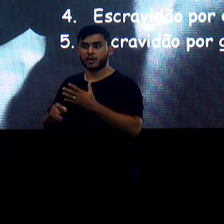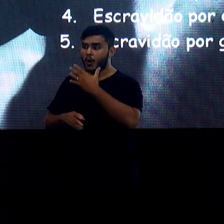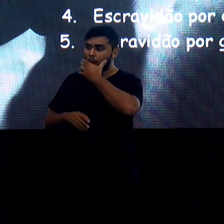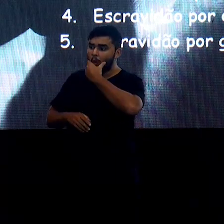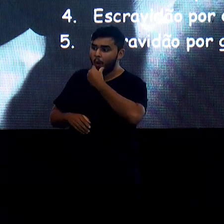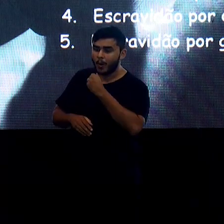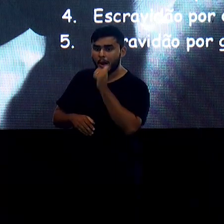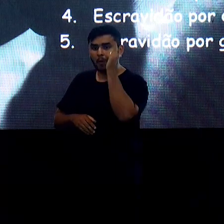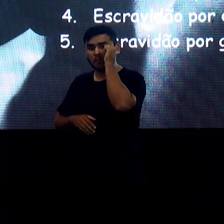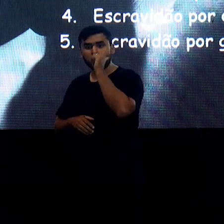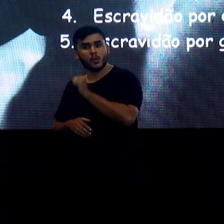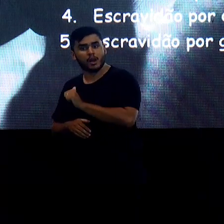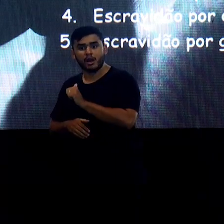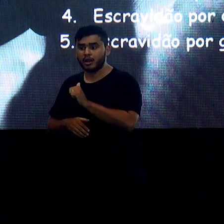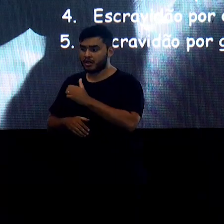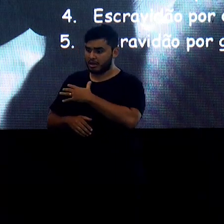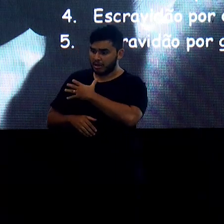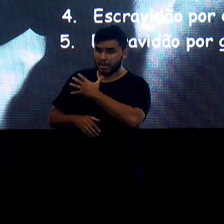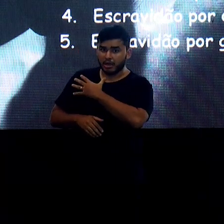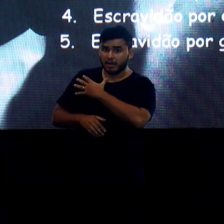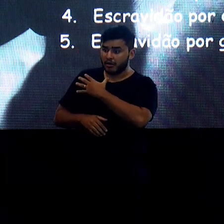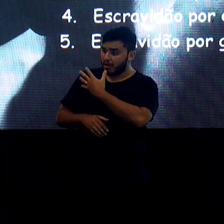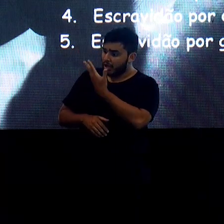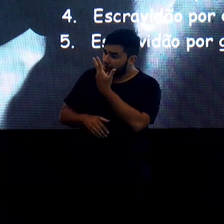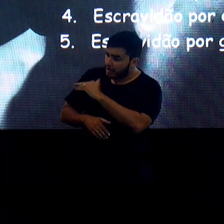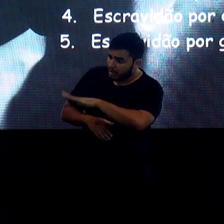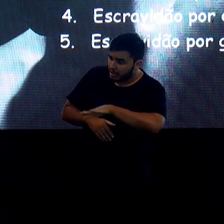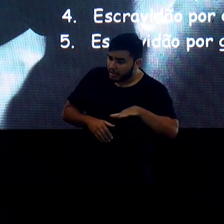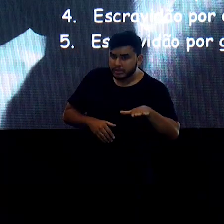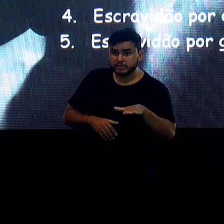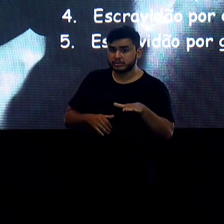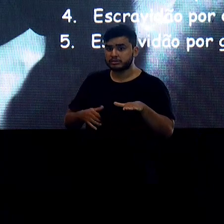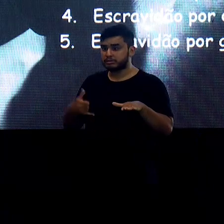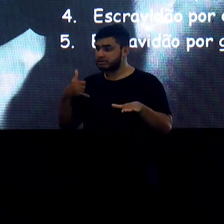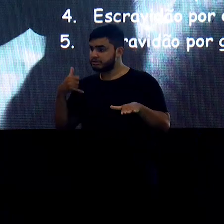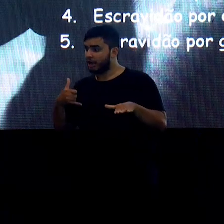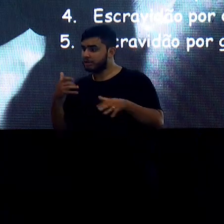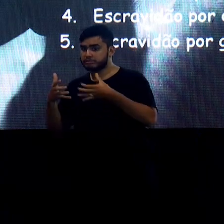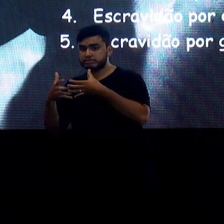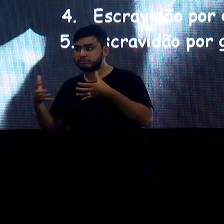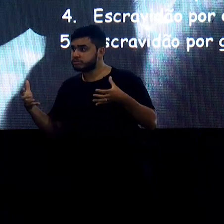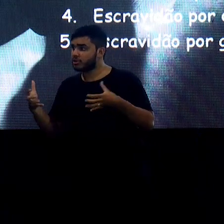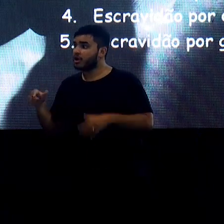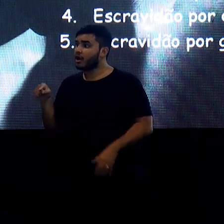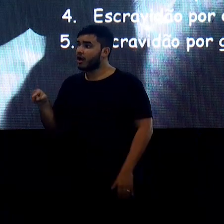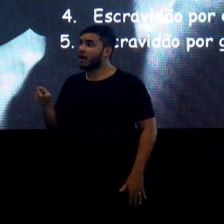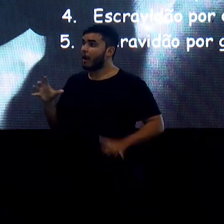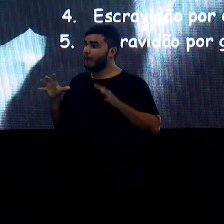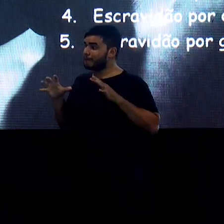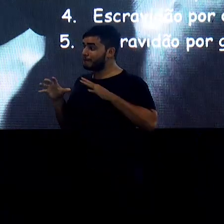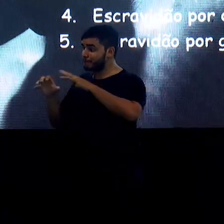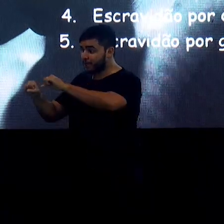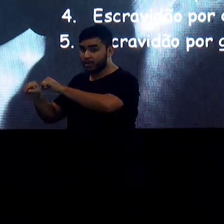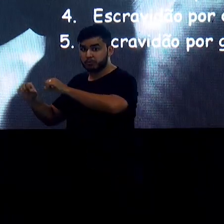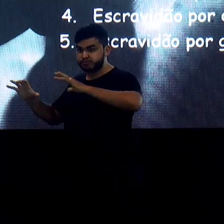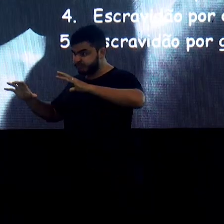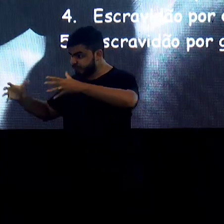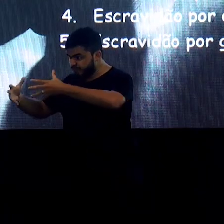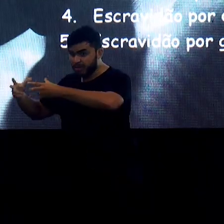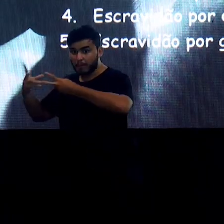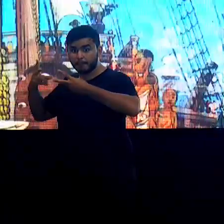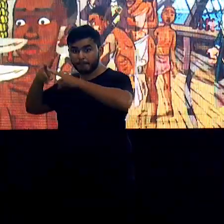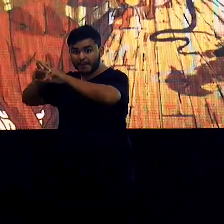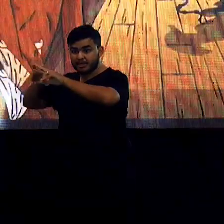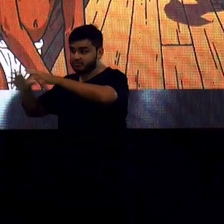família, crianças e velhos no continente africano e trazer aos montes para o